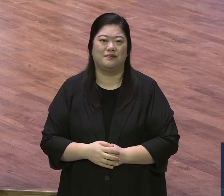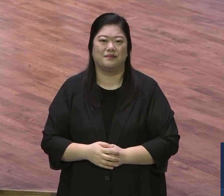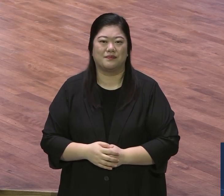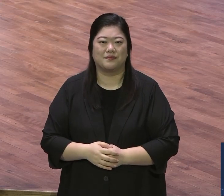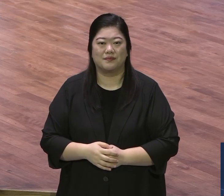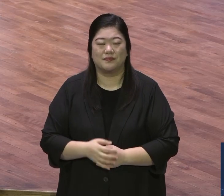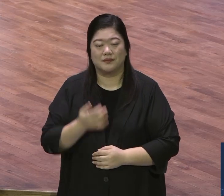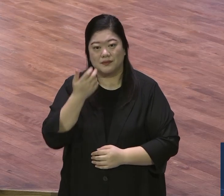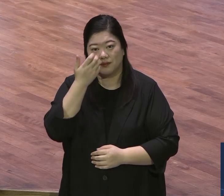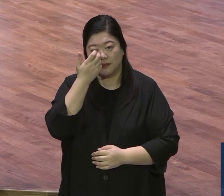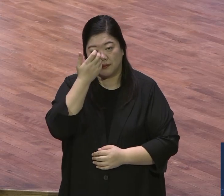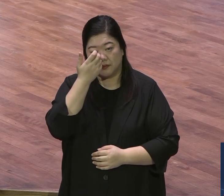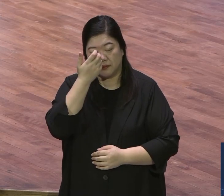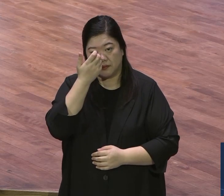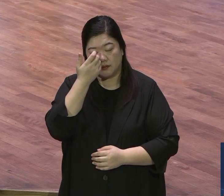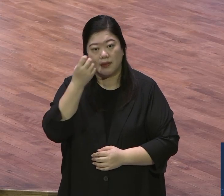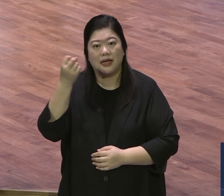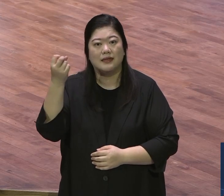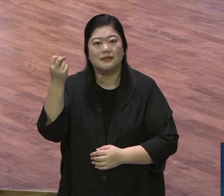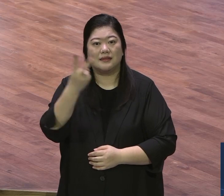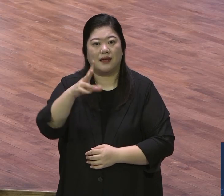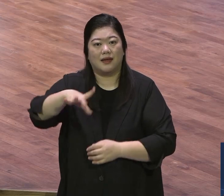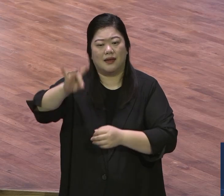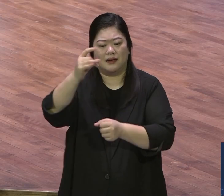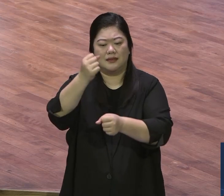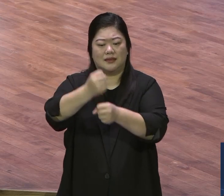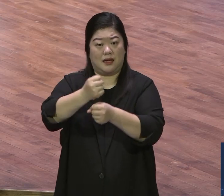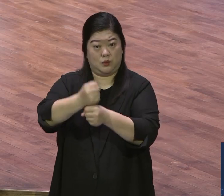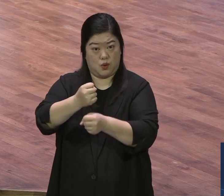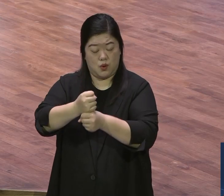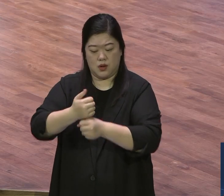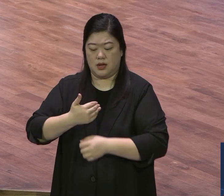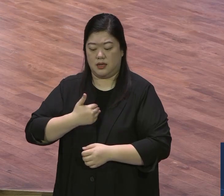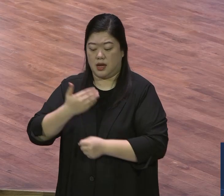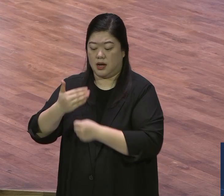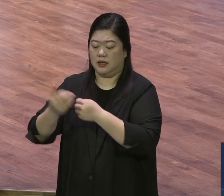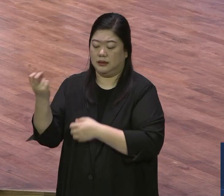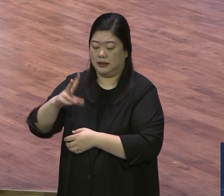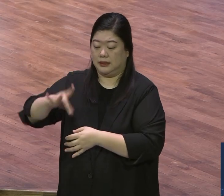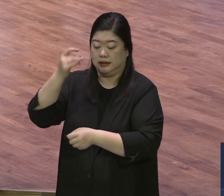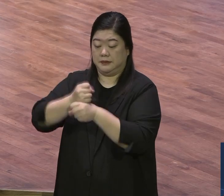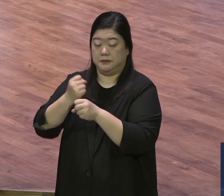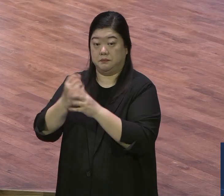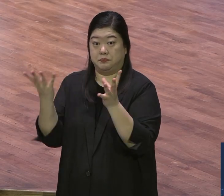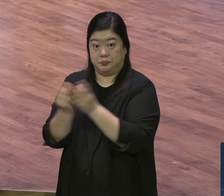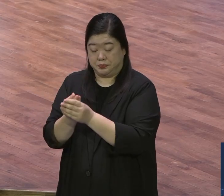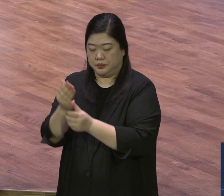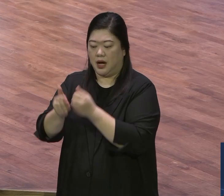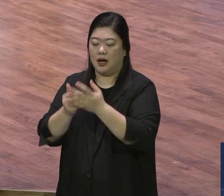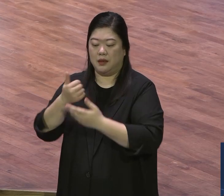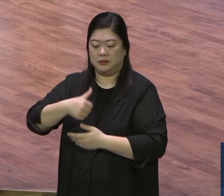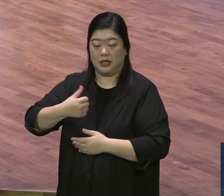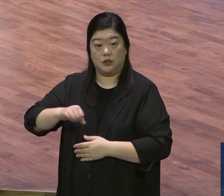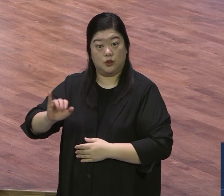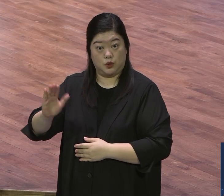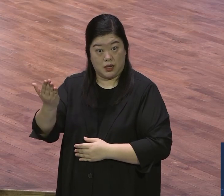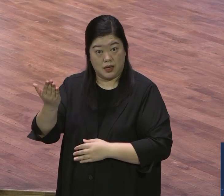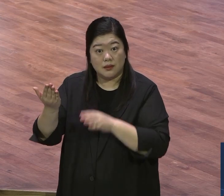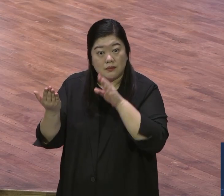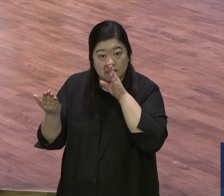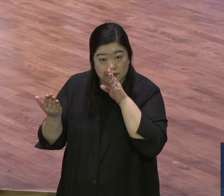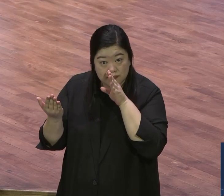우리는 재창조된 신분에 걸맞는 발자취를 그런